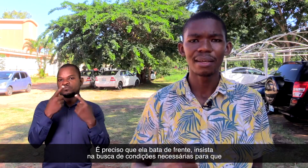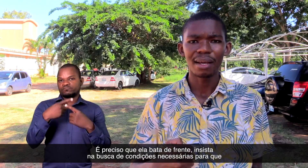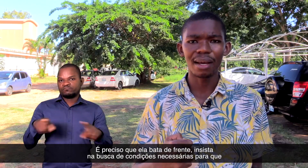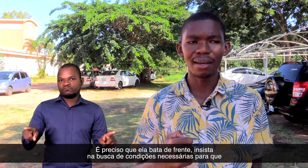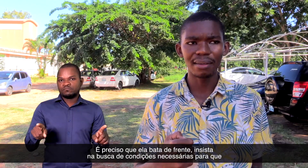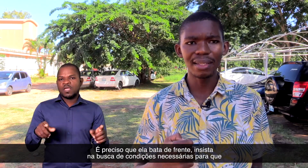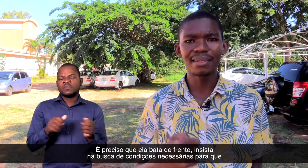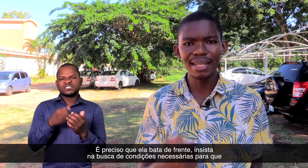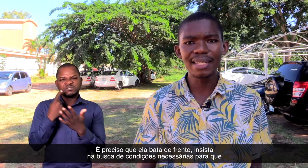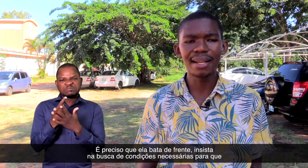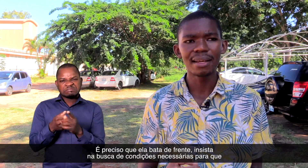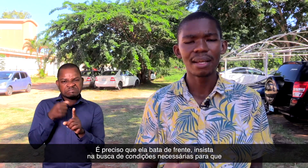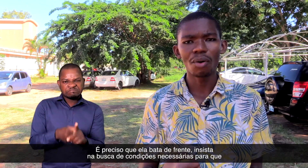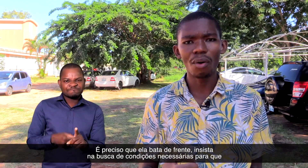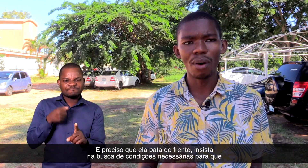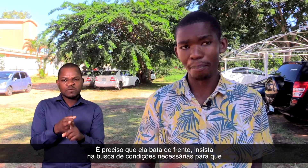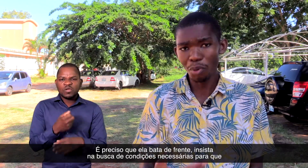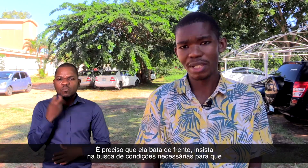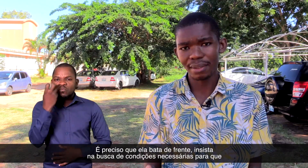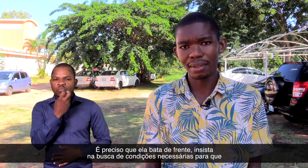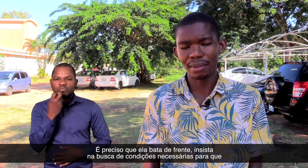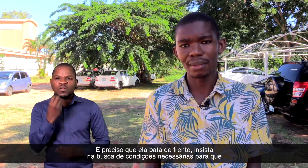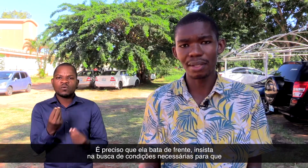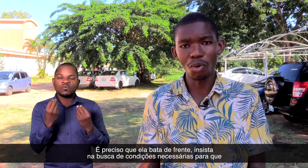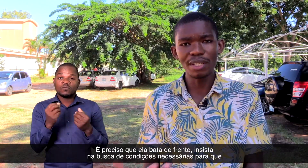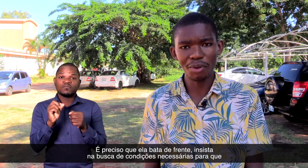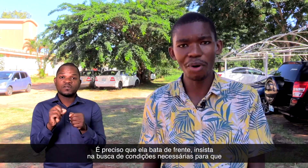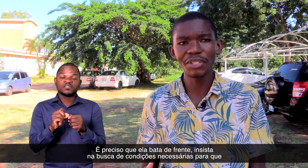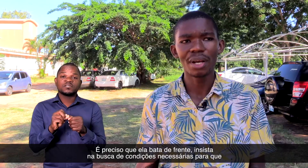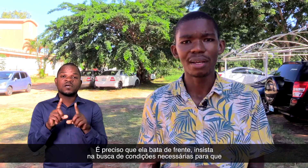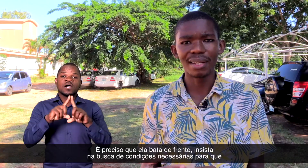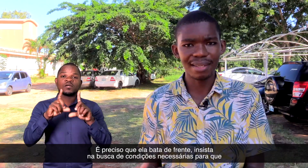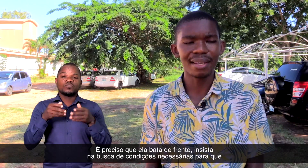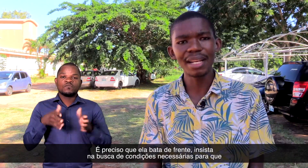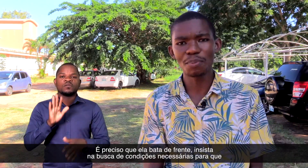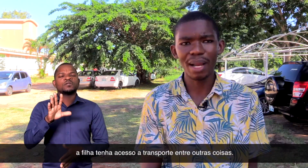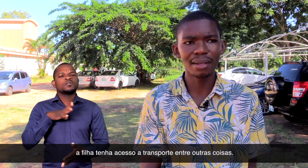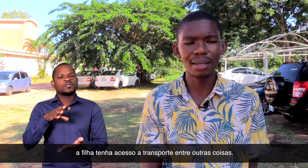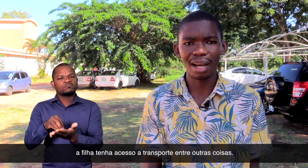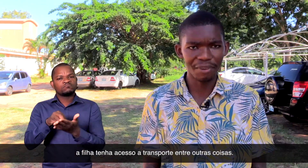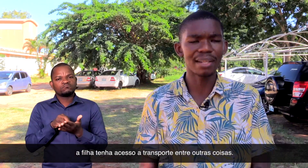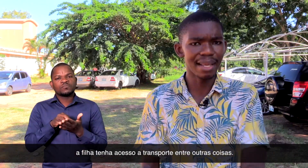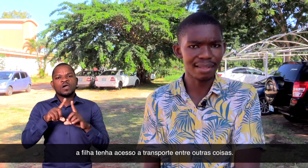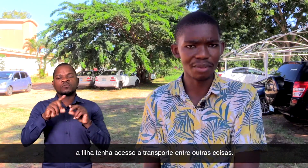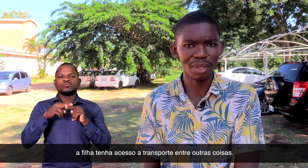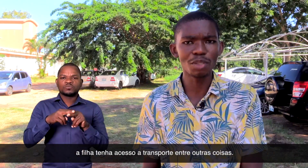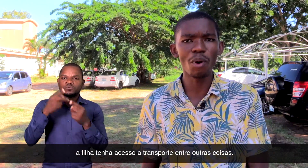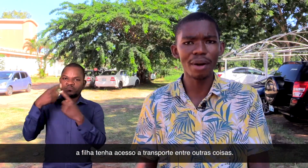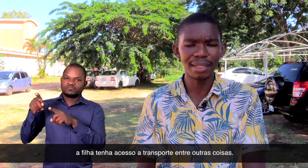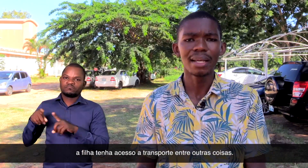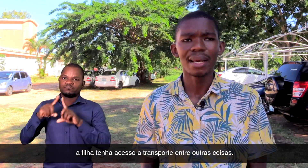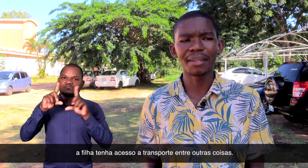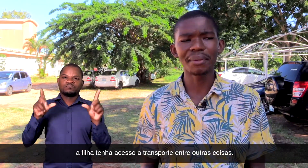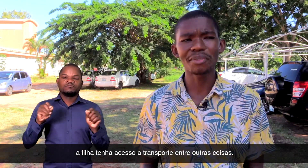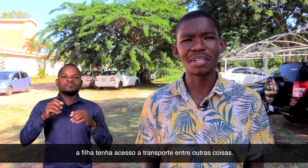frente, insista com a busca de condições necessárias para que a filha tenha acesso ao